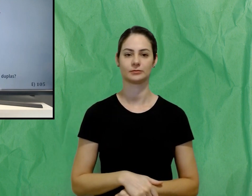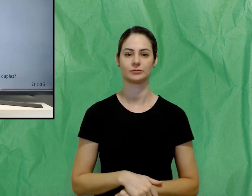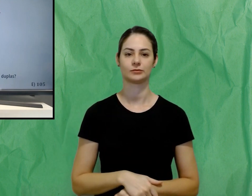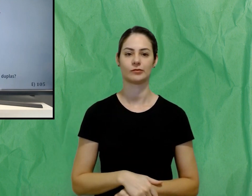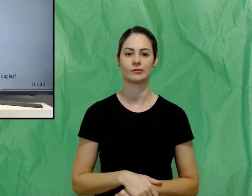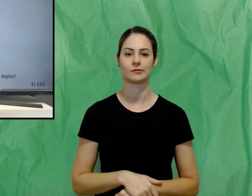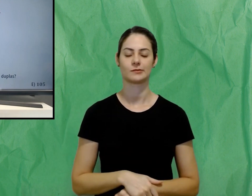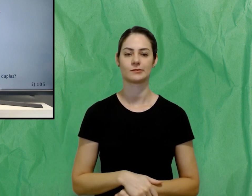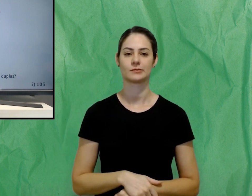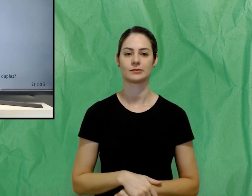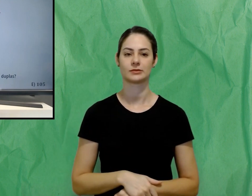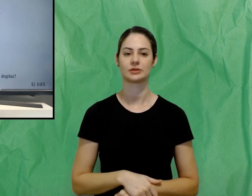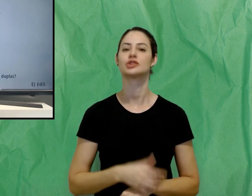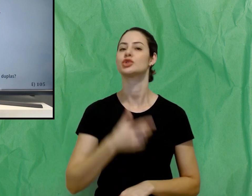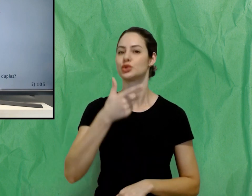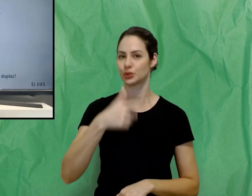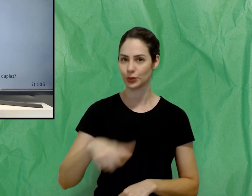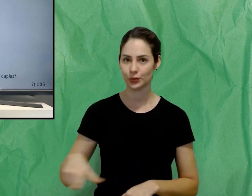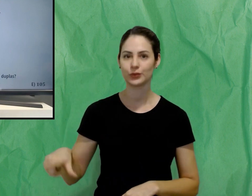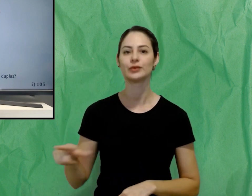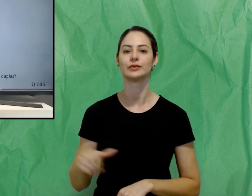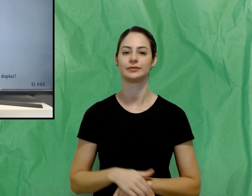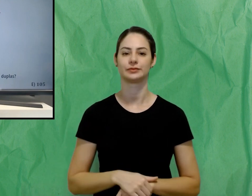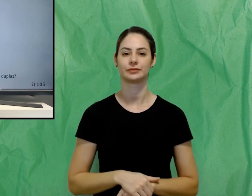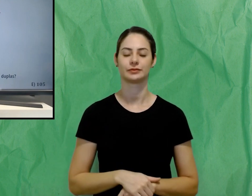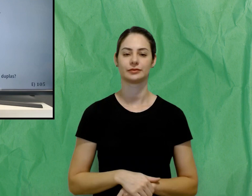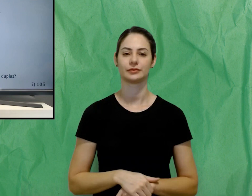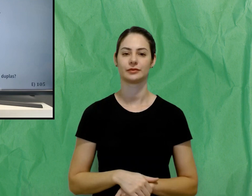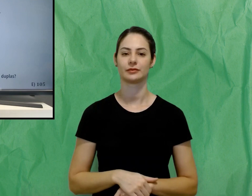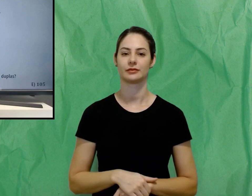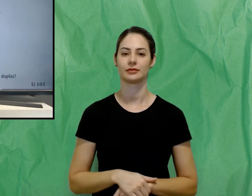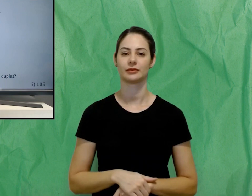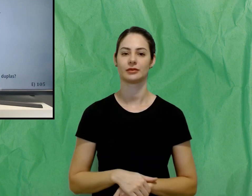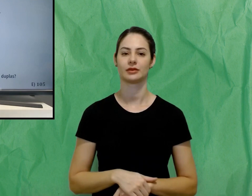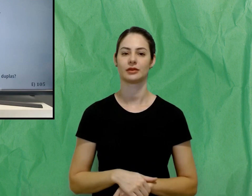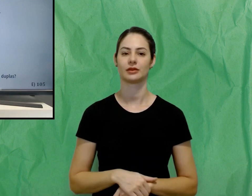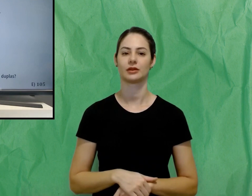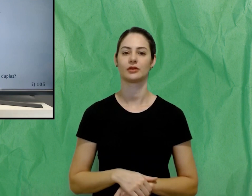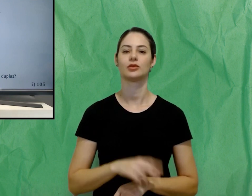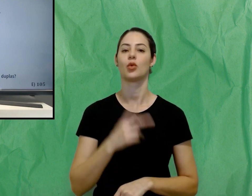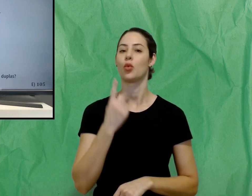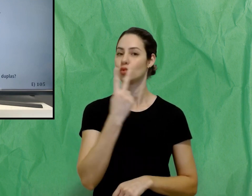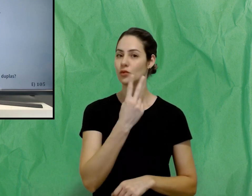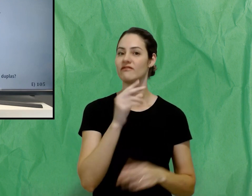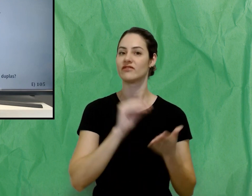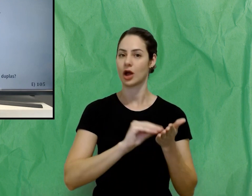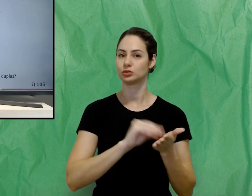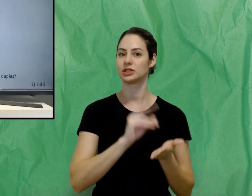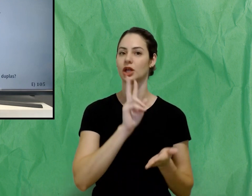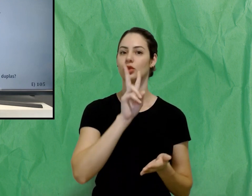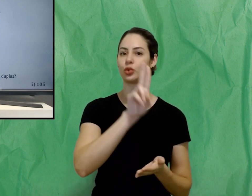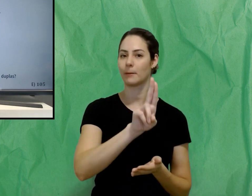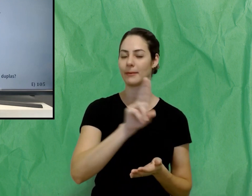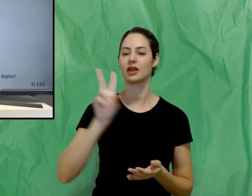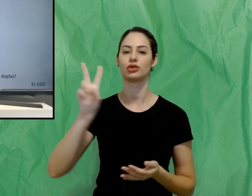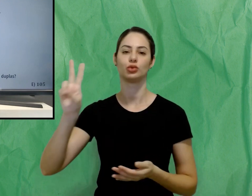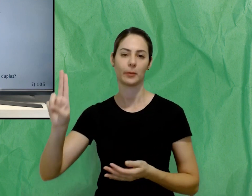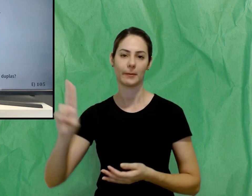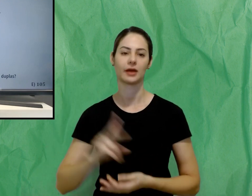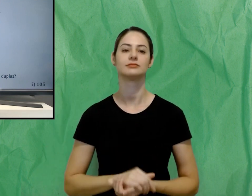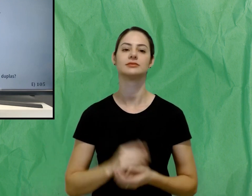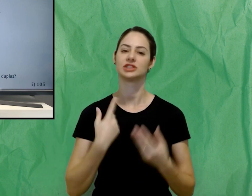Veja, novamente nós estamos aqui com uma situação de uma dupla aberta e uma dupla aberta. Temos que agora marcar